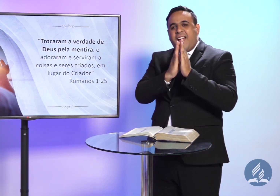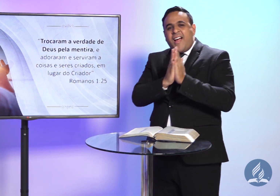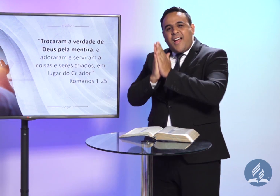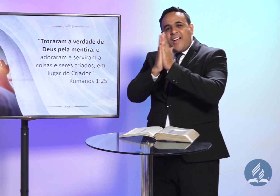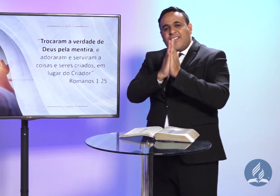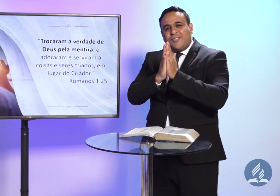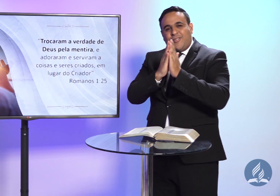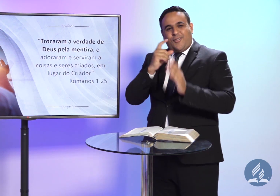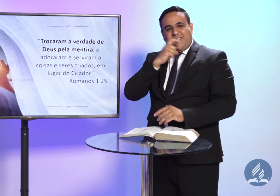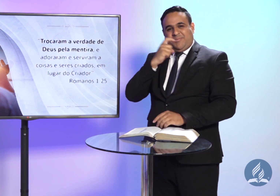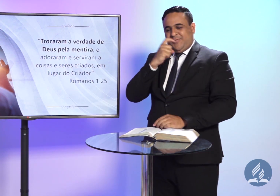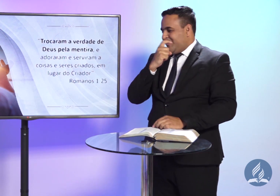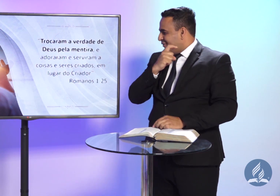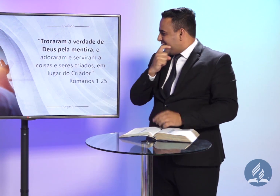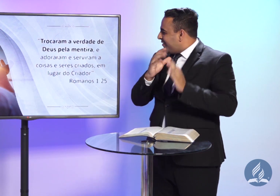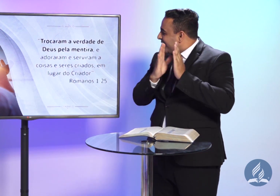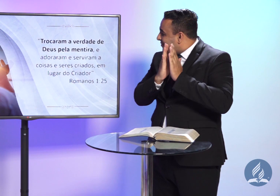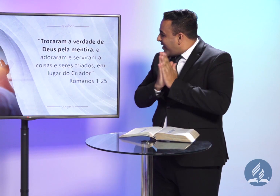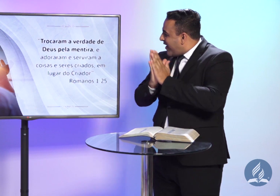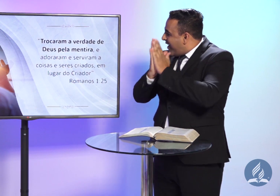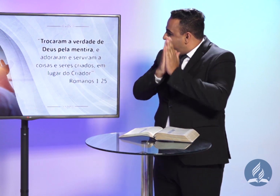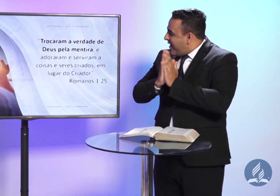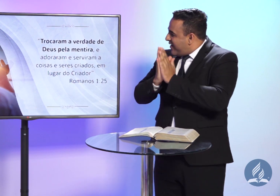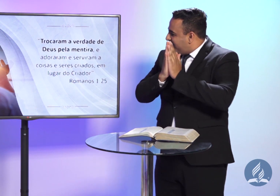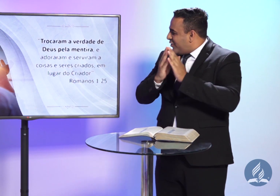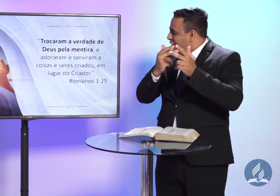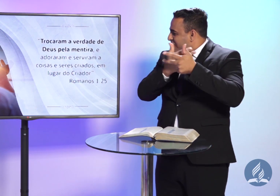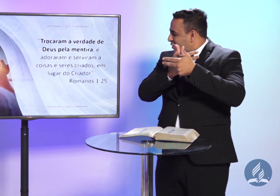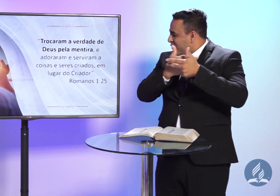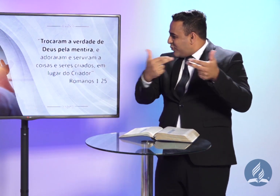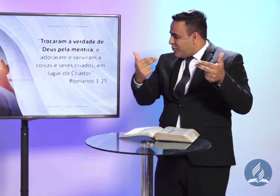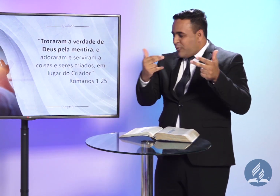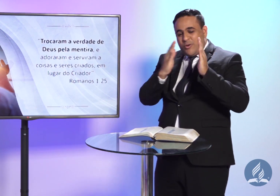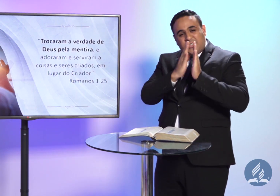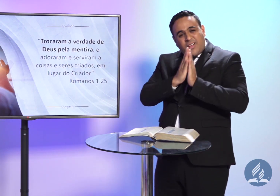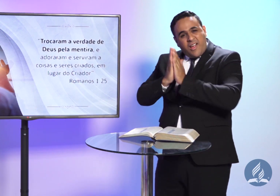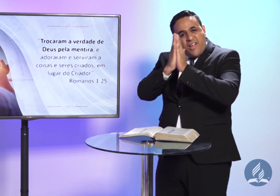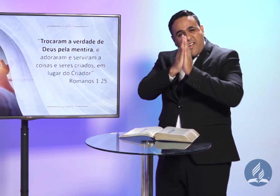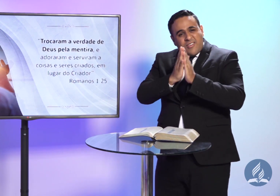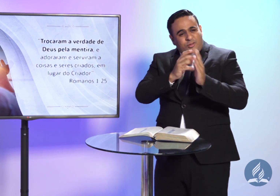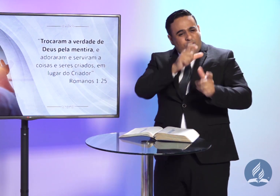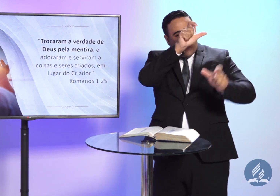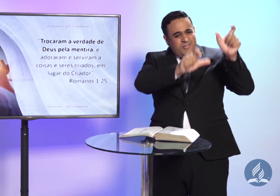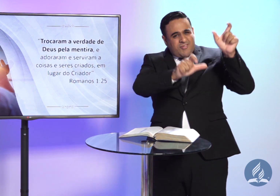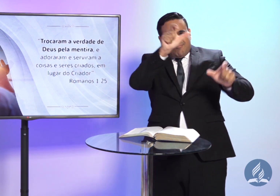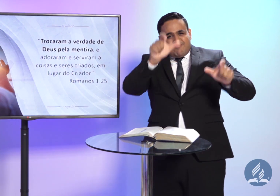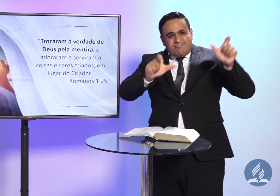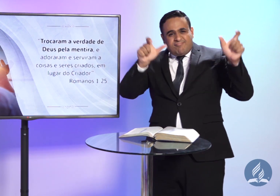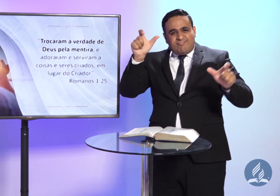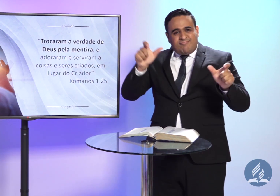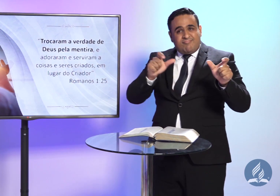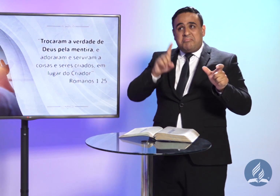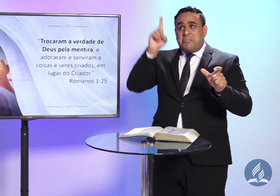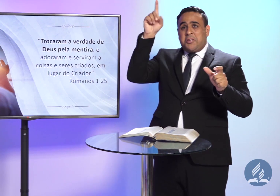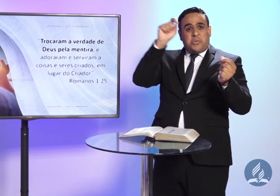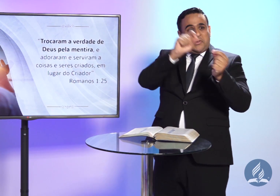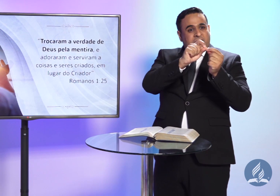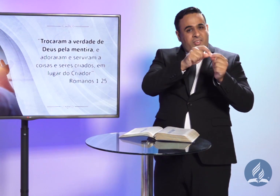serviram as coisas que foram criadas, os seres criados, em lugar